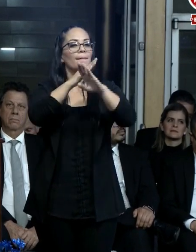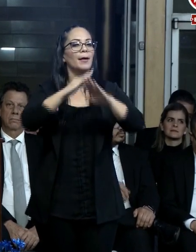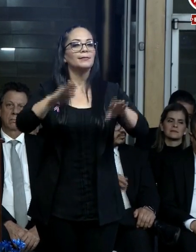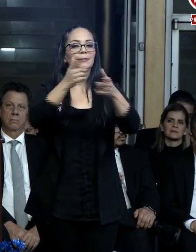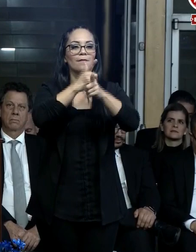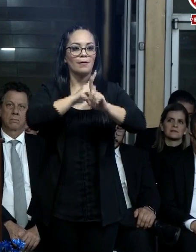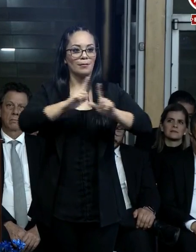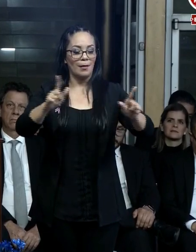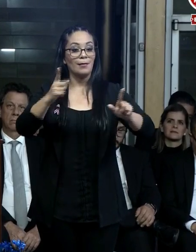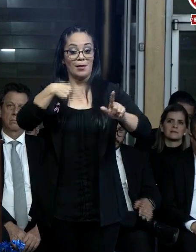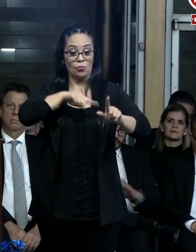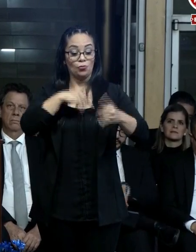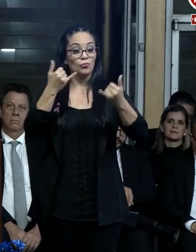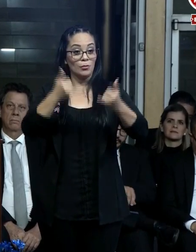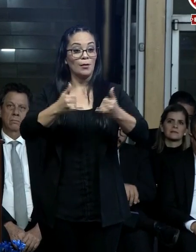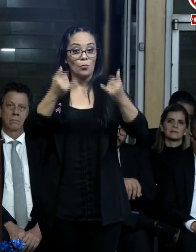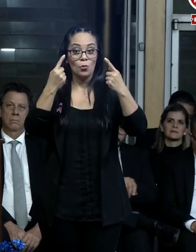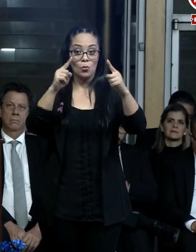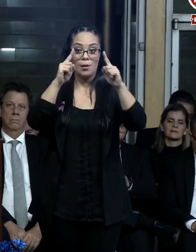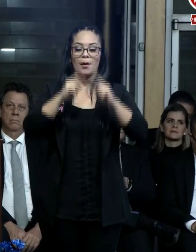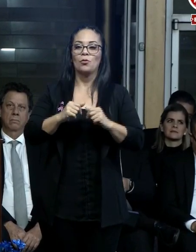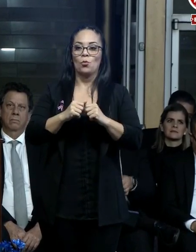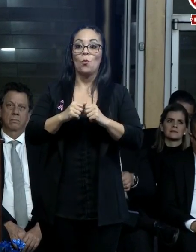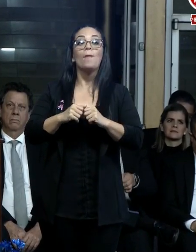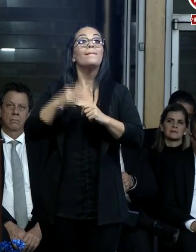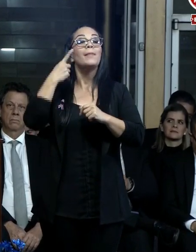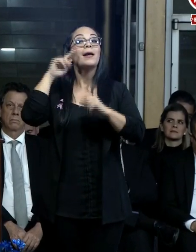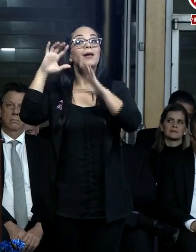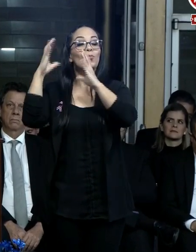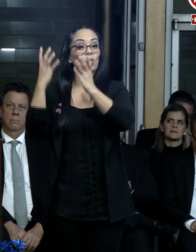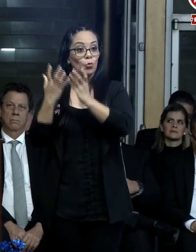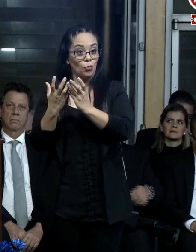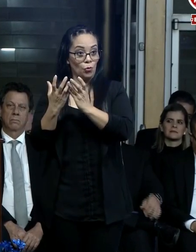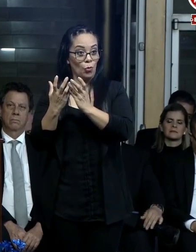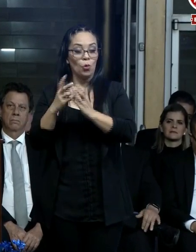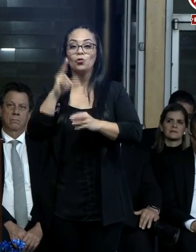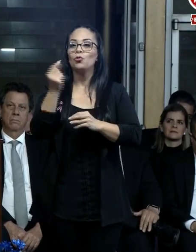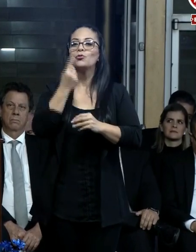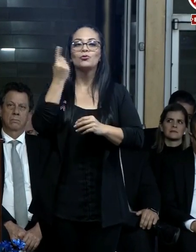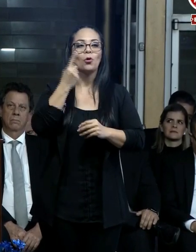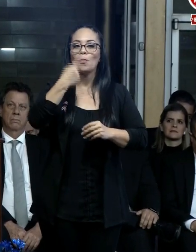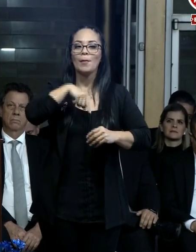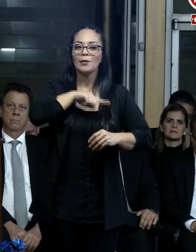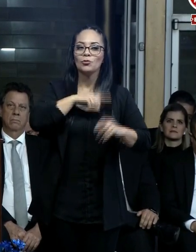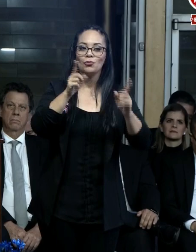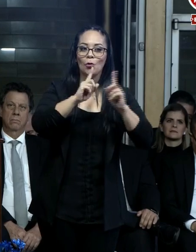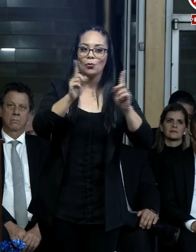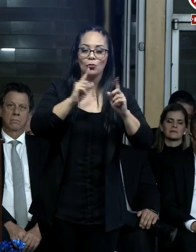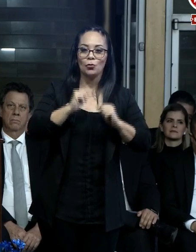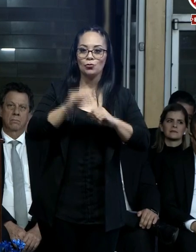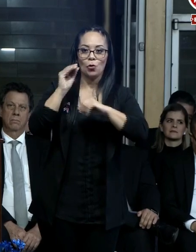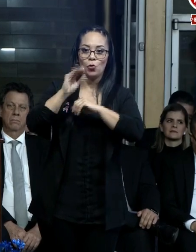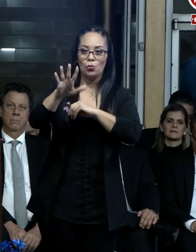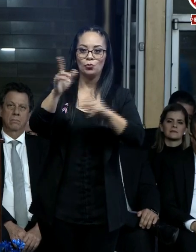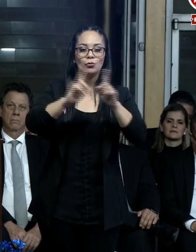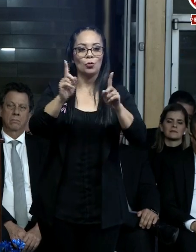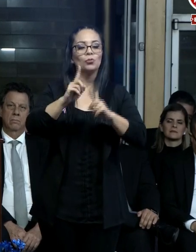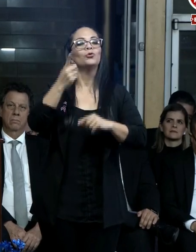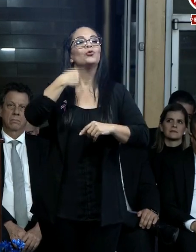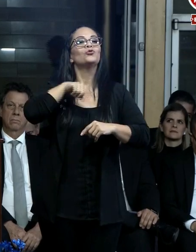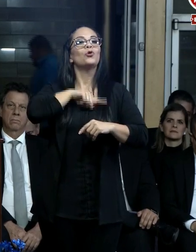nos hemos convertido para el mundo, no solo para nosotros, somos